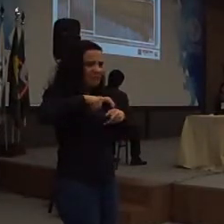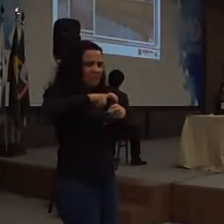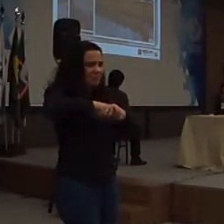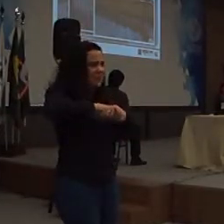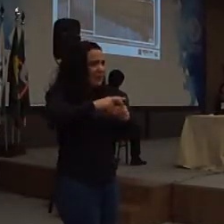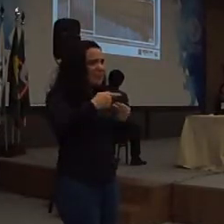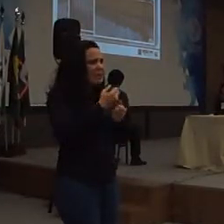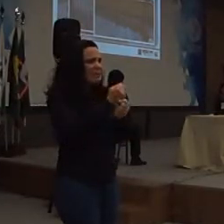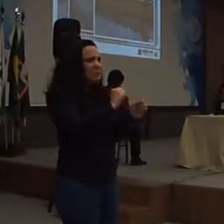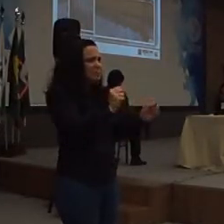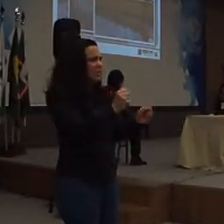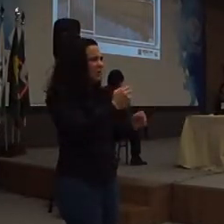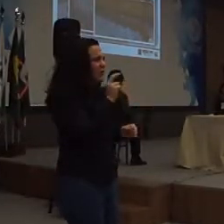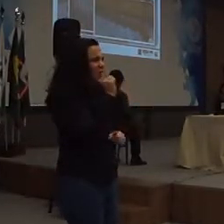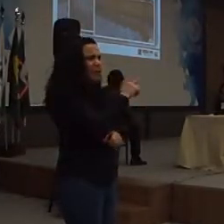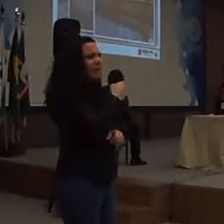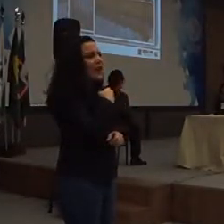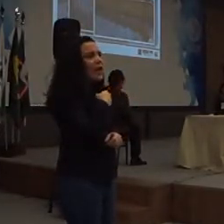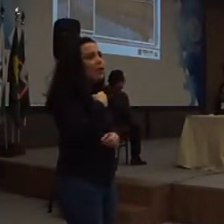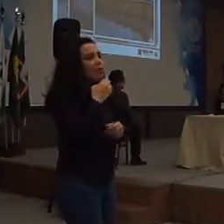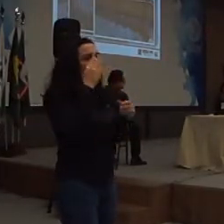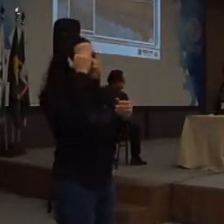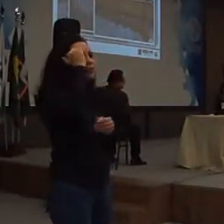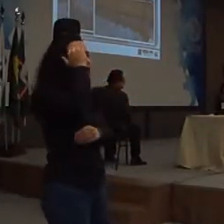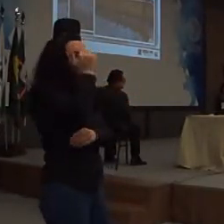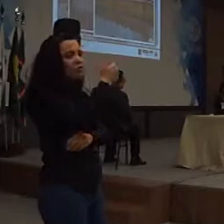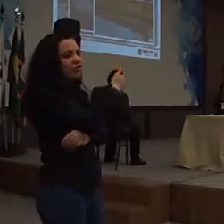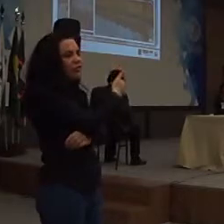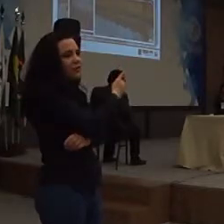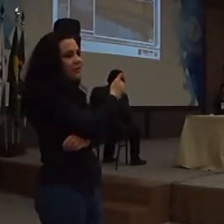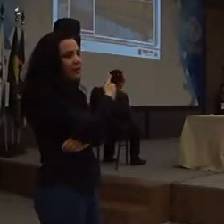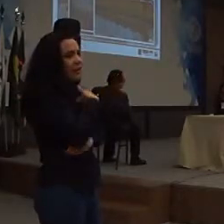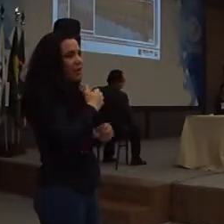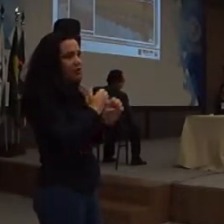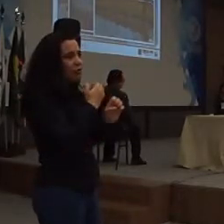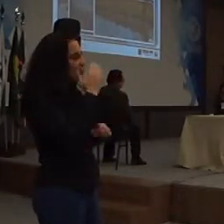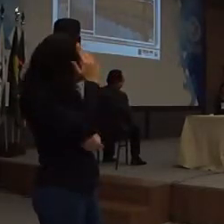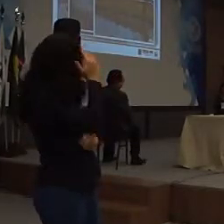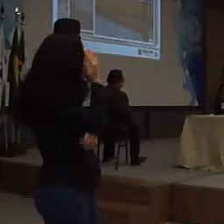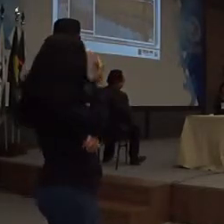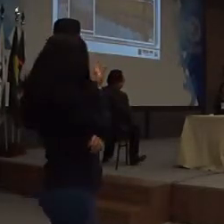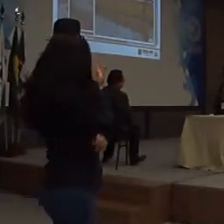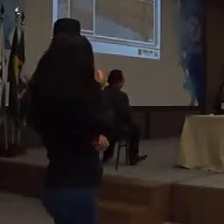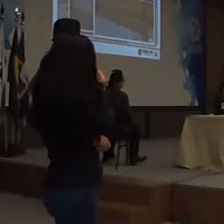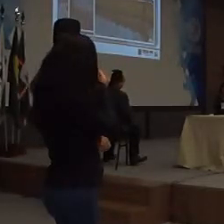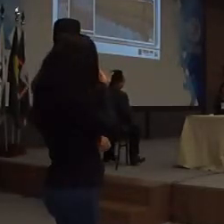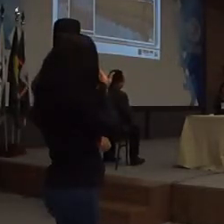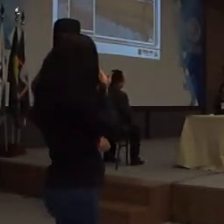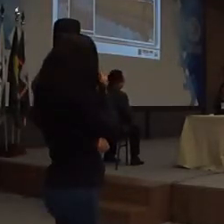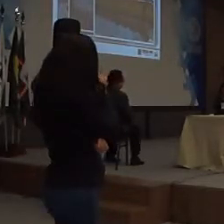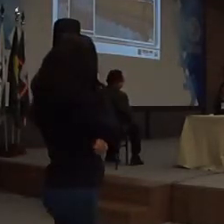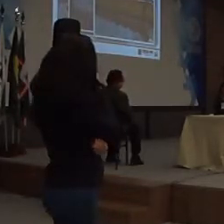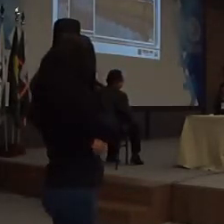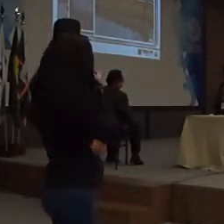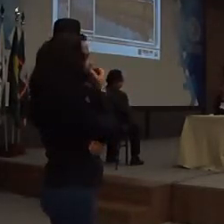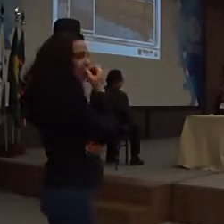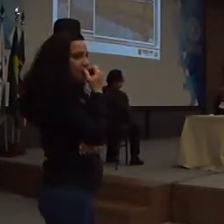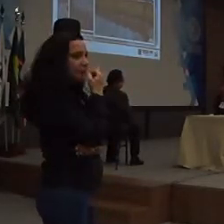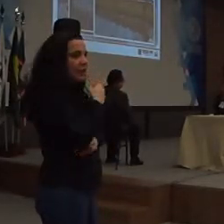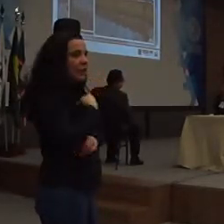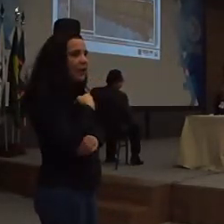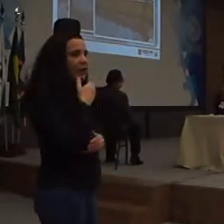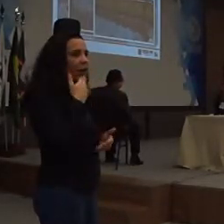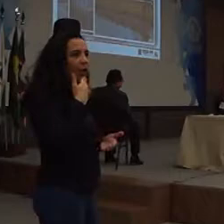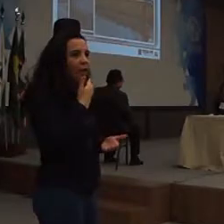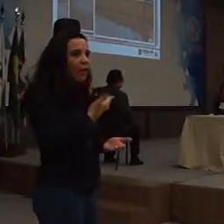para largar. Ver como é que resolve isso aí. Mas assim, quem sabe o que falta? O cara faz uma obra dessa,